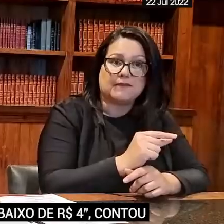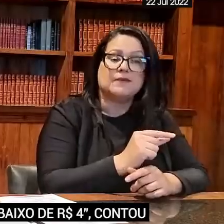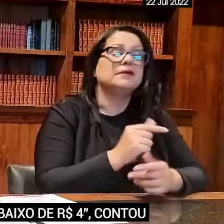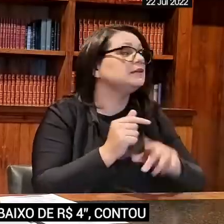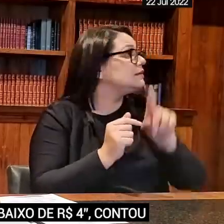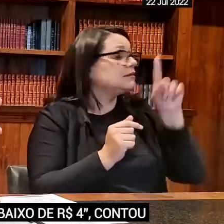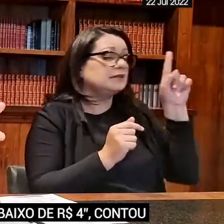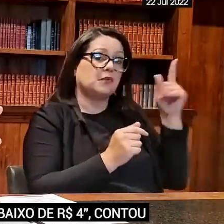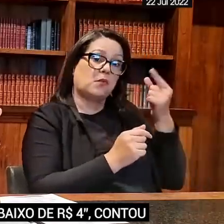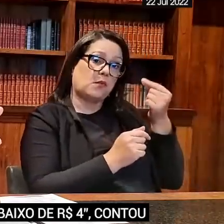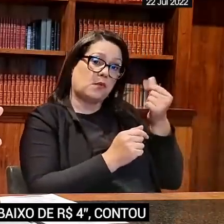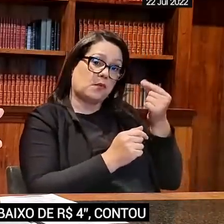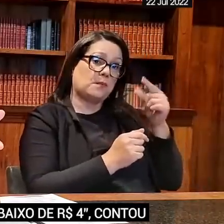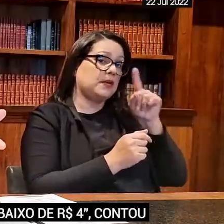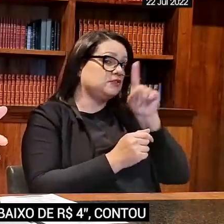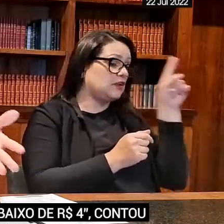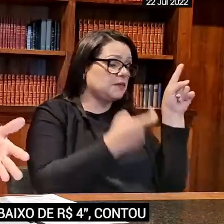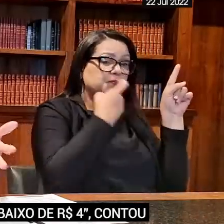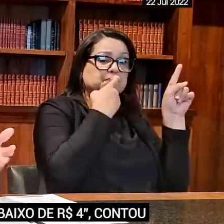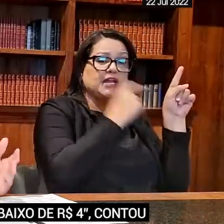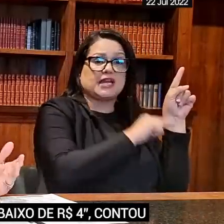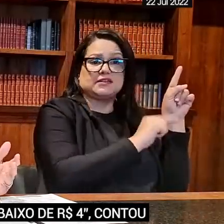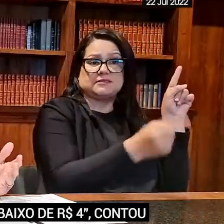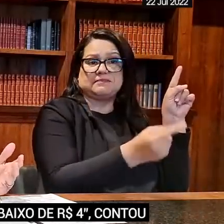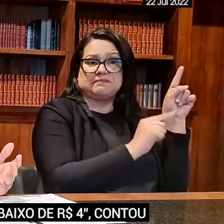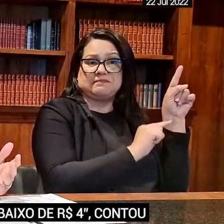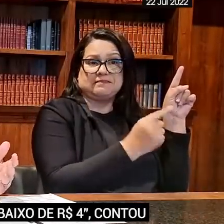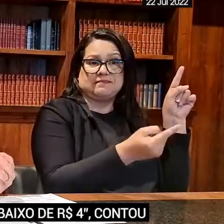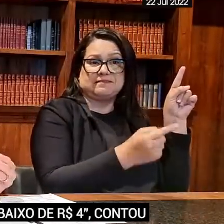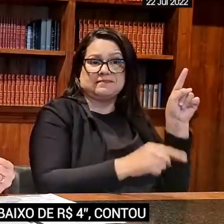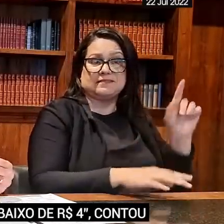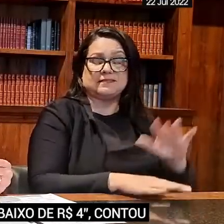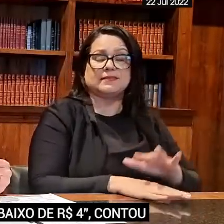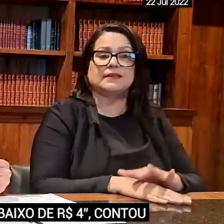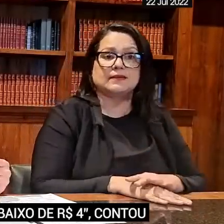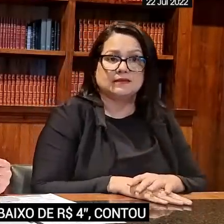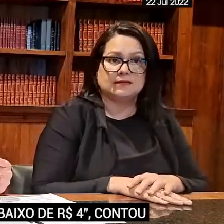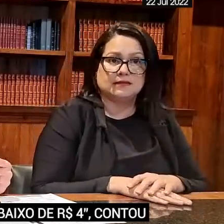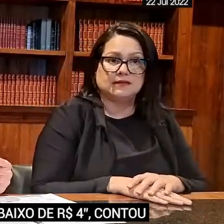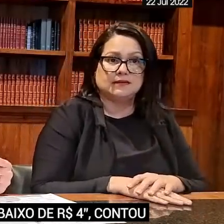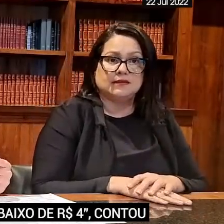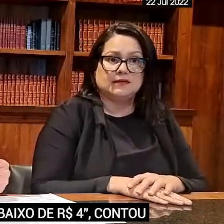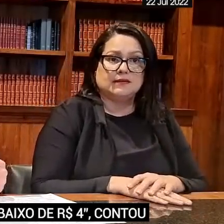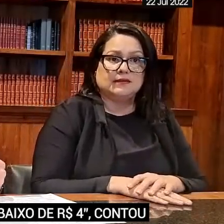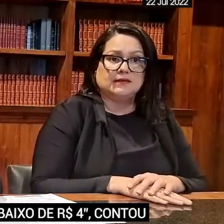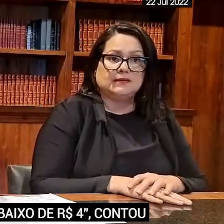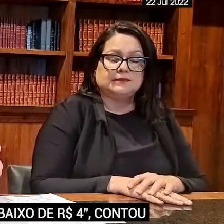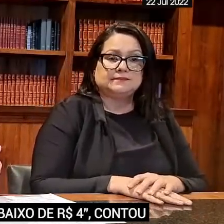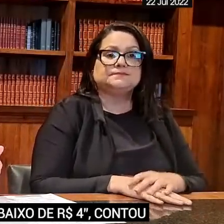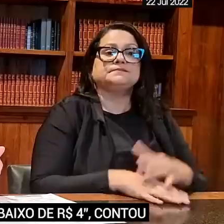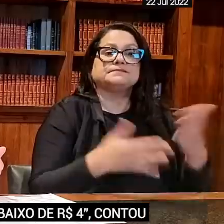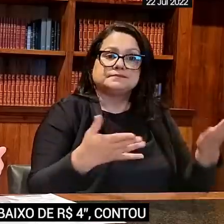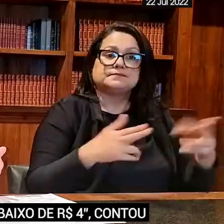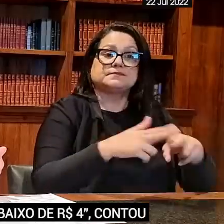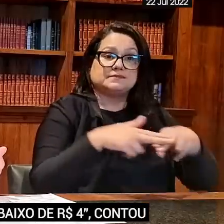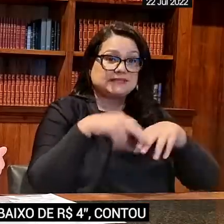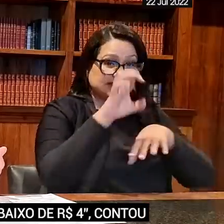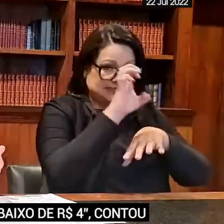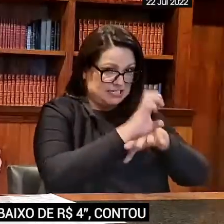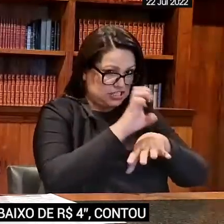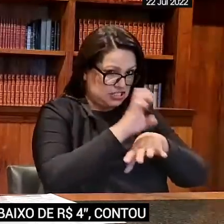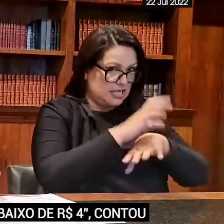da Usina chega a próxima o preço da bomba porque estados